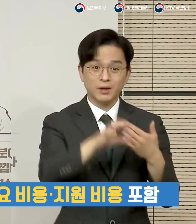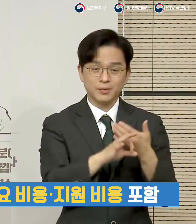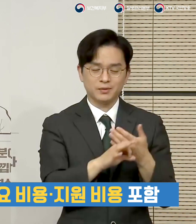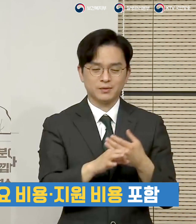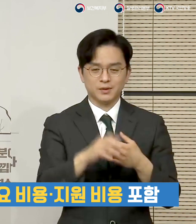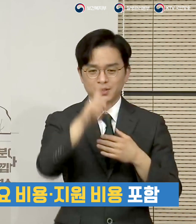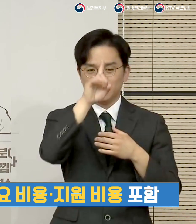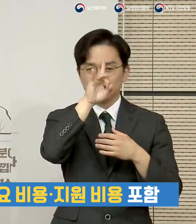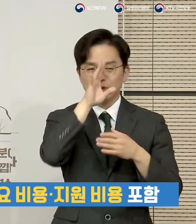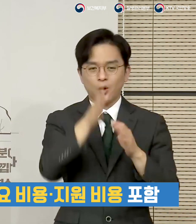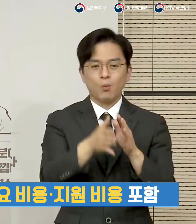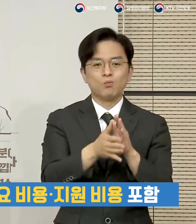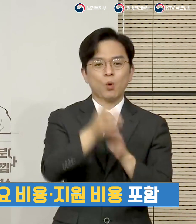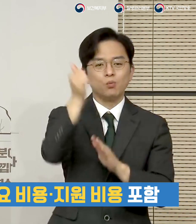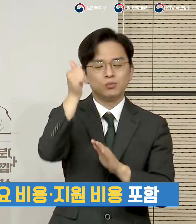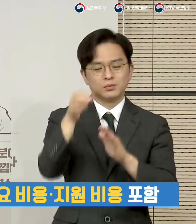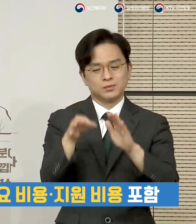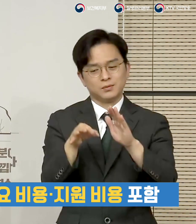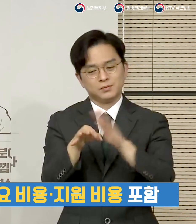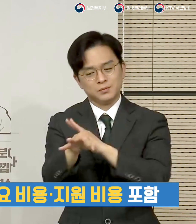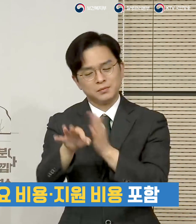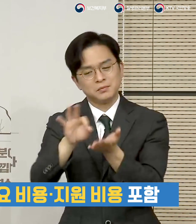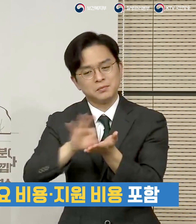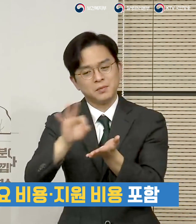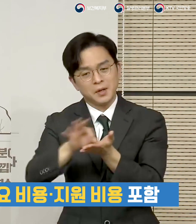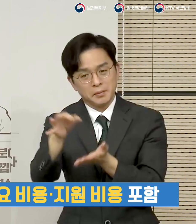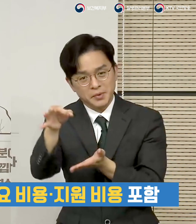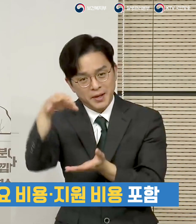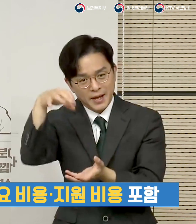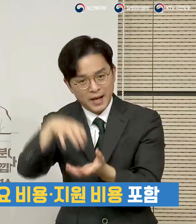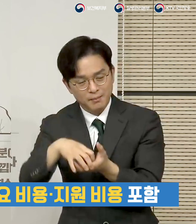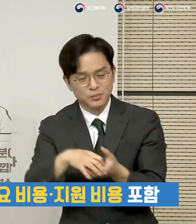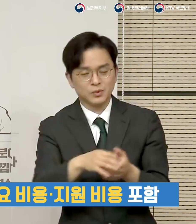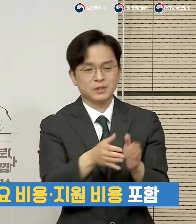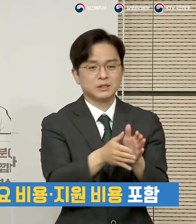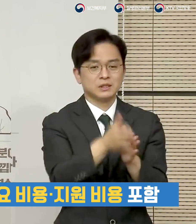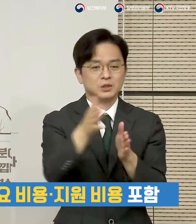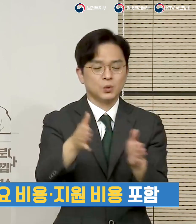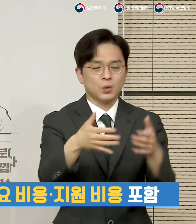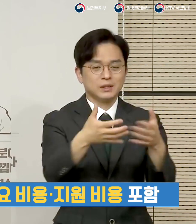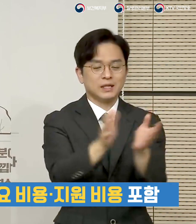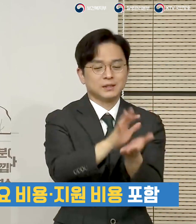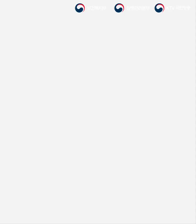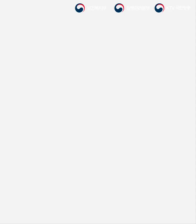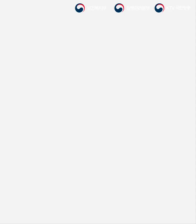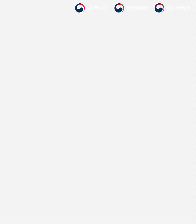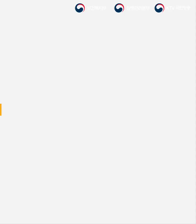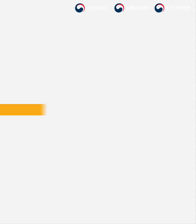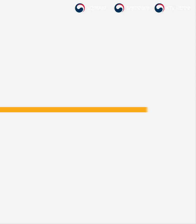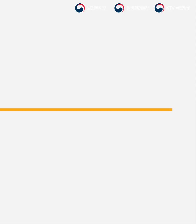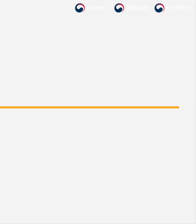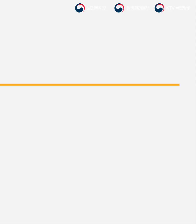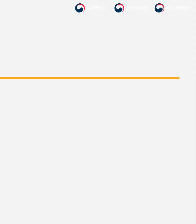함께 포함되어 있기 때문에 그런 부분들을 좀 종합적으로 구상권 청구에 반영을 하게 될 겁니다.